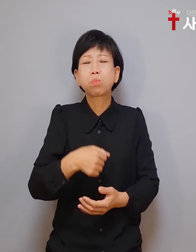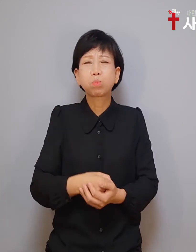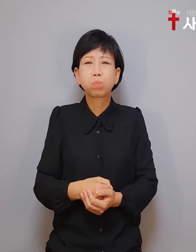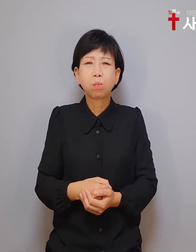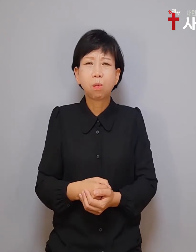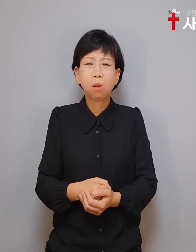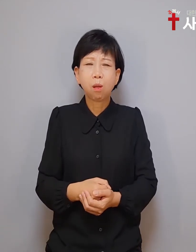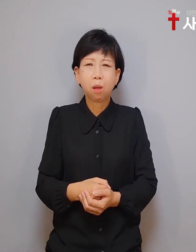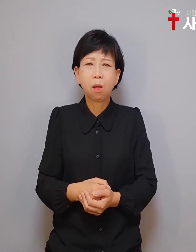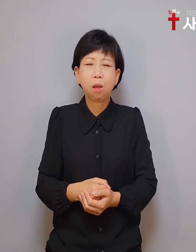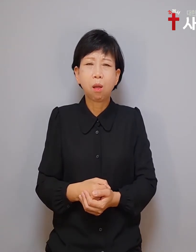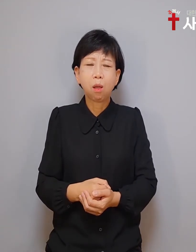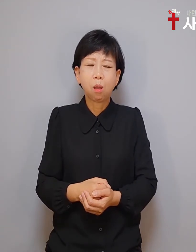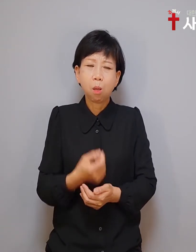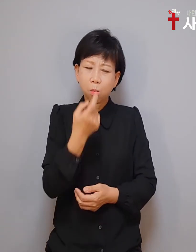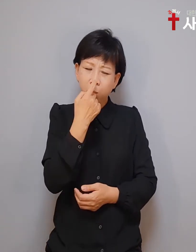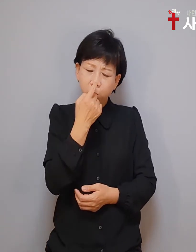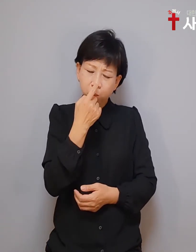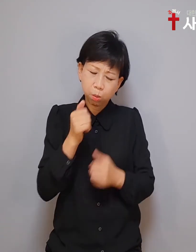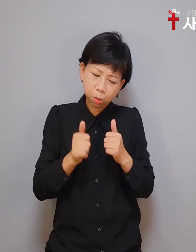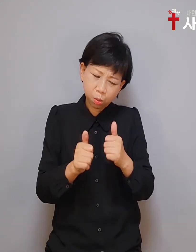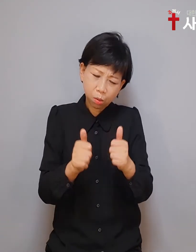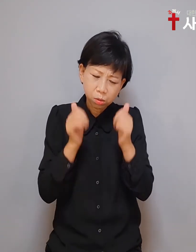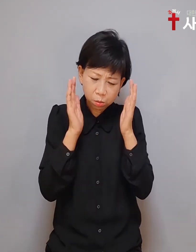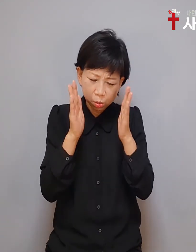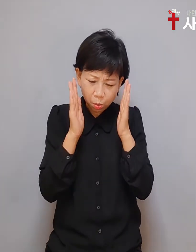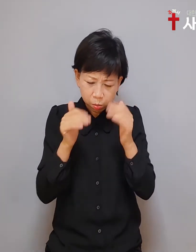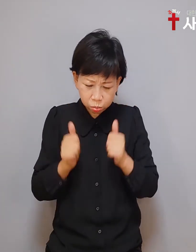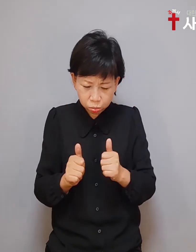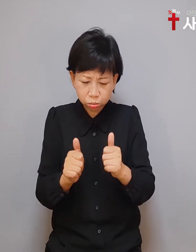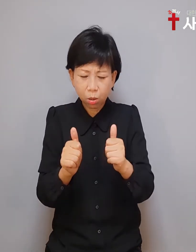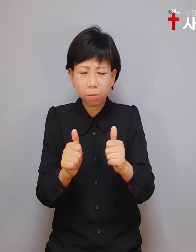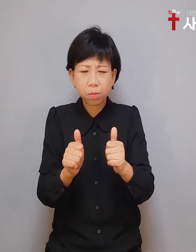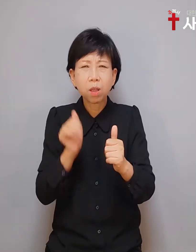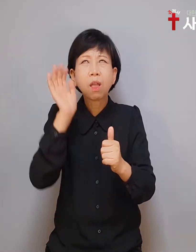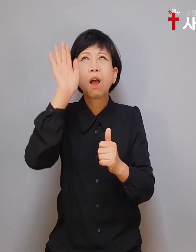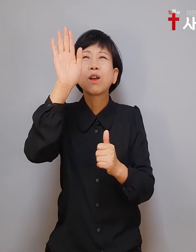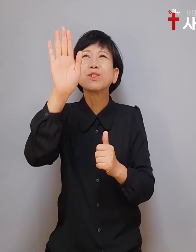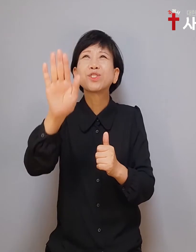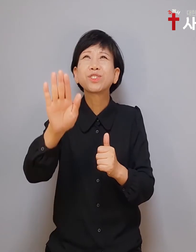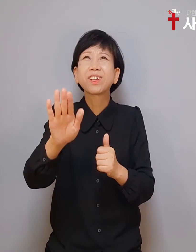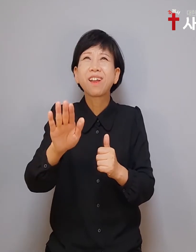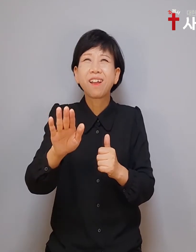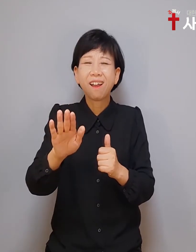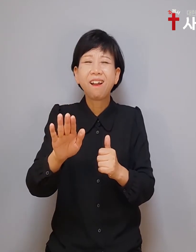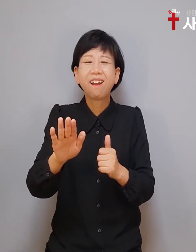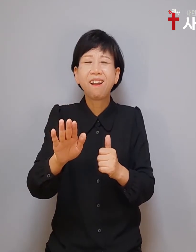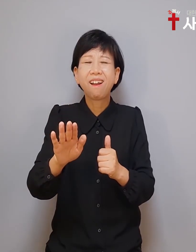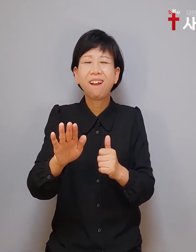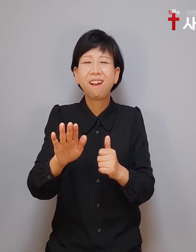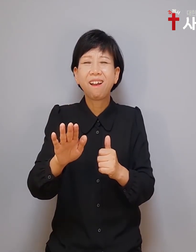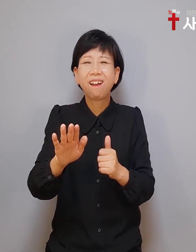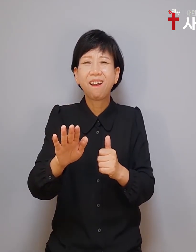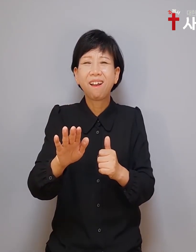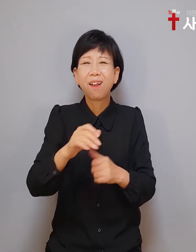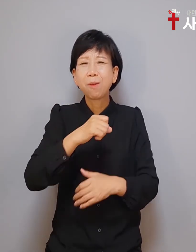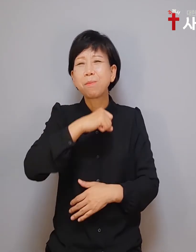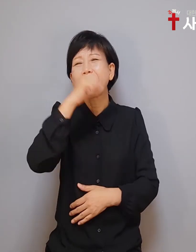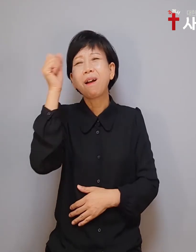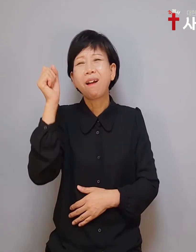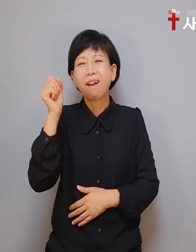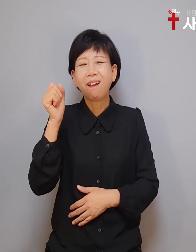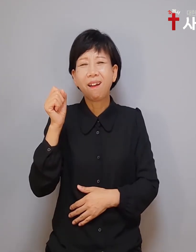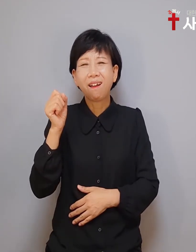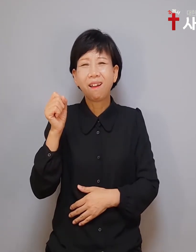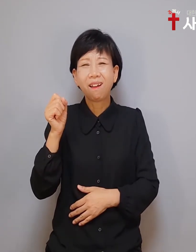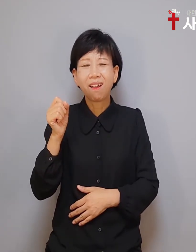더 많이 깨달아서 더 좋아질 거라고 하지만 이런 세월들이 하루, 한 달, 또 한